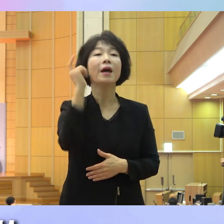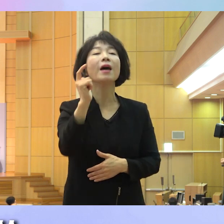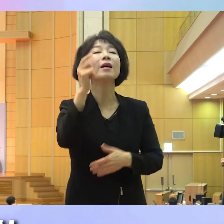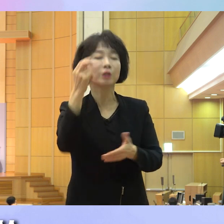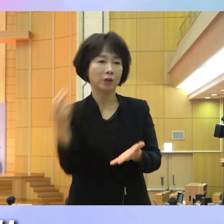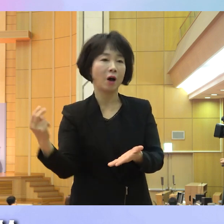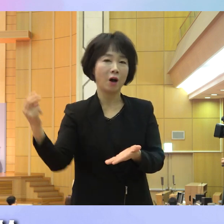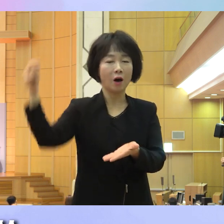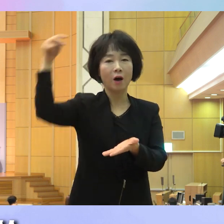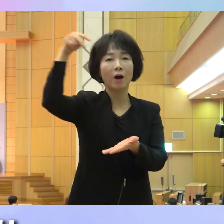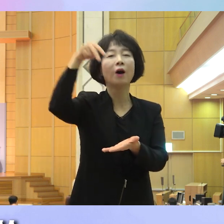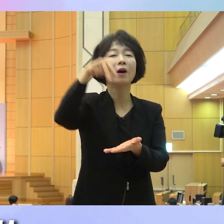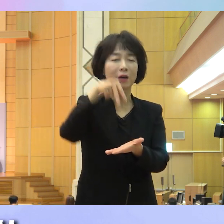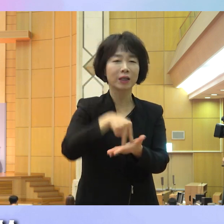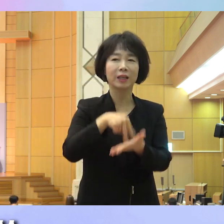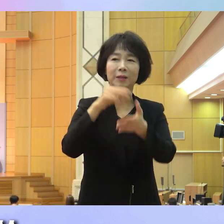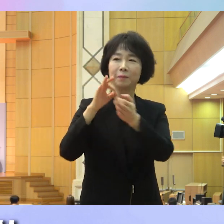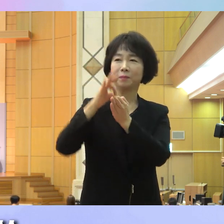굳게